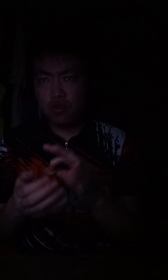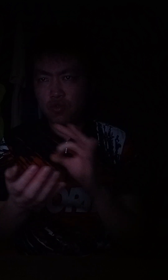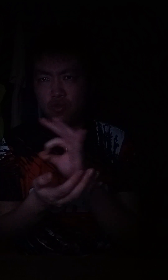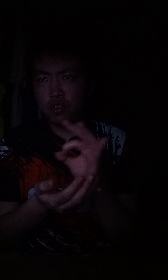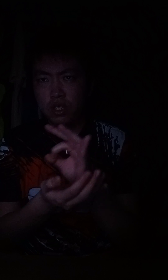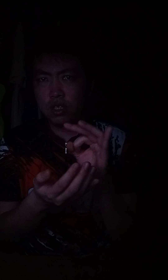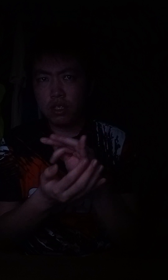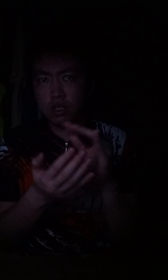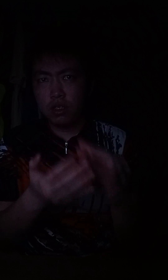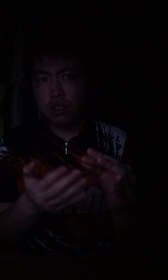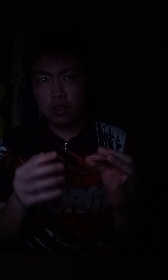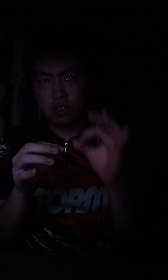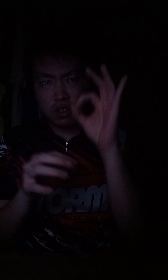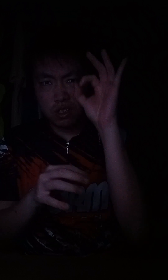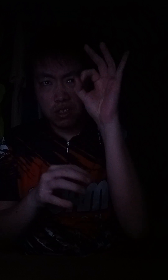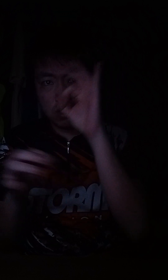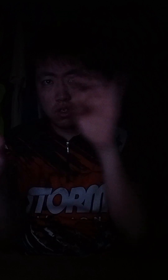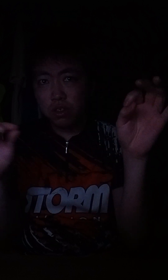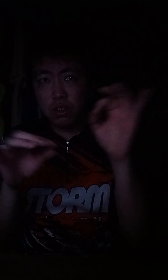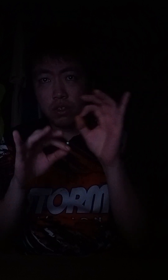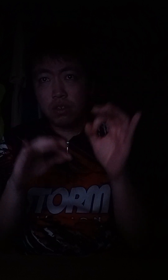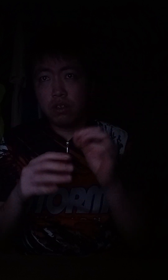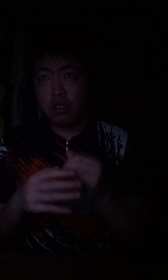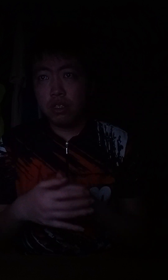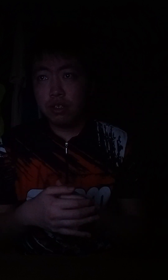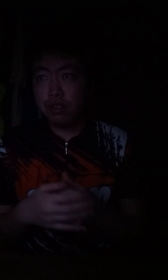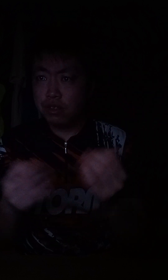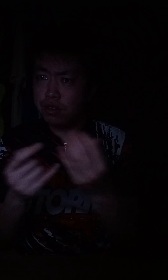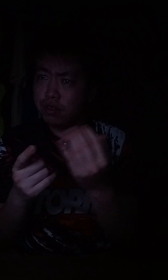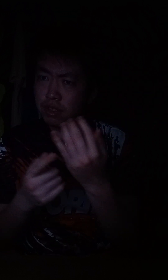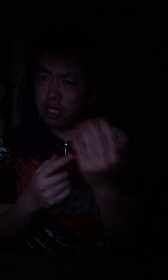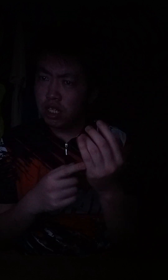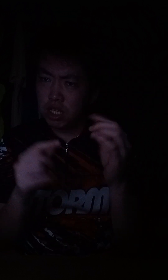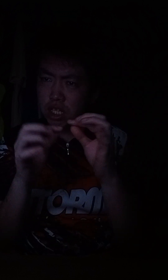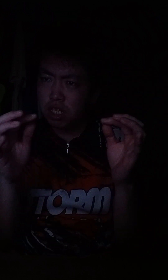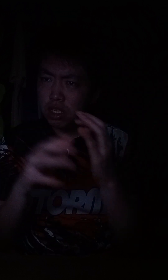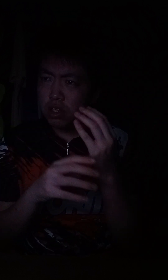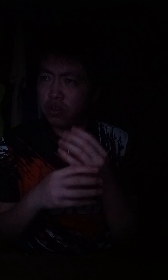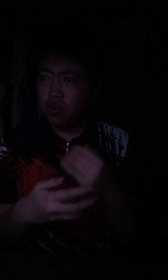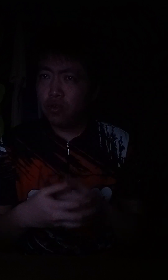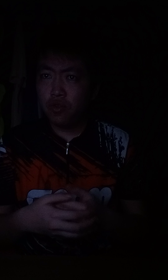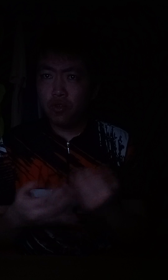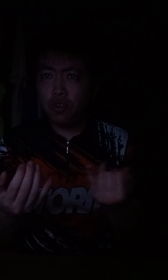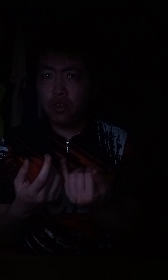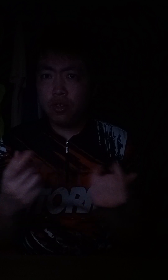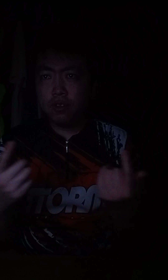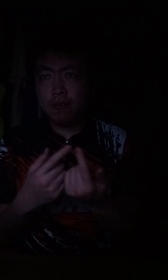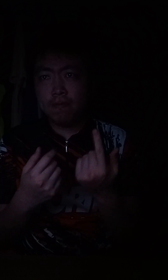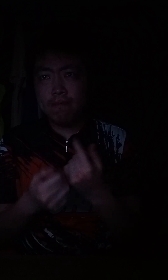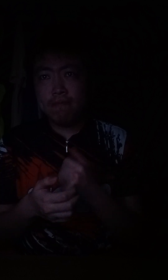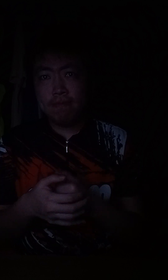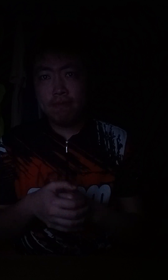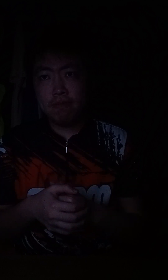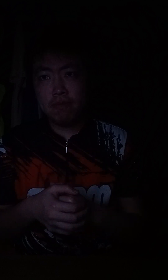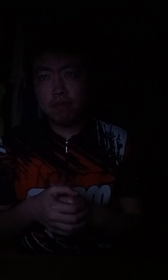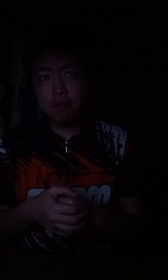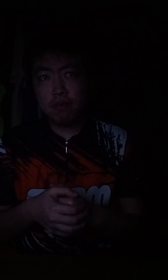작게 트인 구멍이 여기저기 뚫려 있고요. 정체모를 얼룩도 묻어 있습니다. 어딘가 깨름칙한데요. 만약